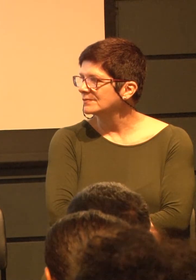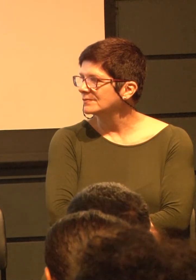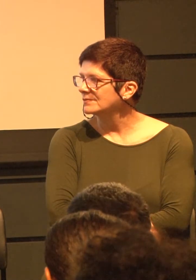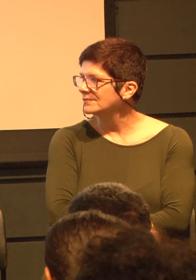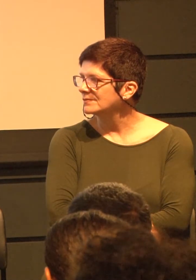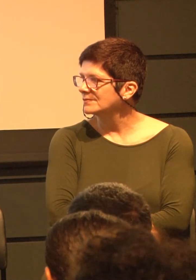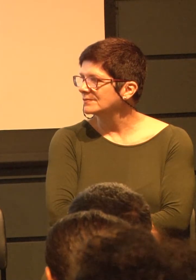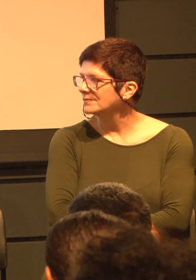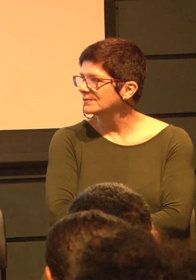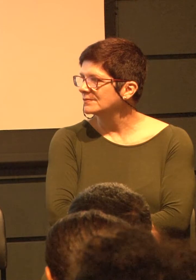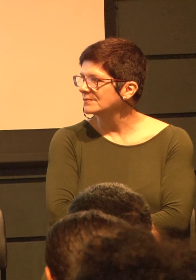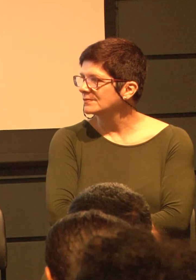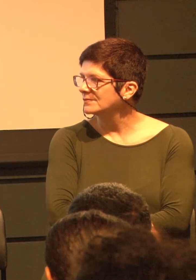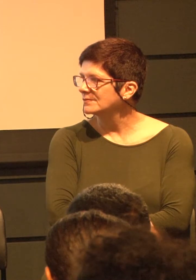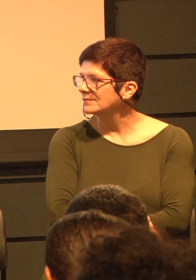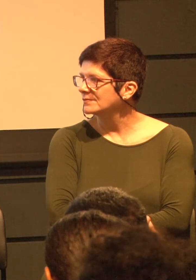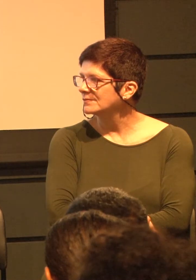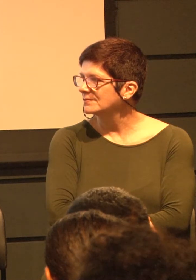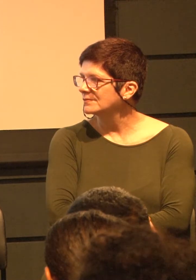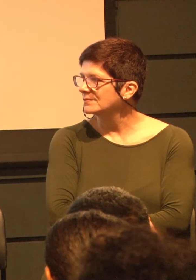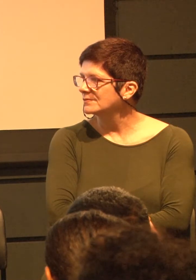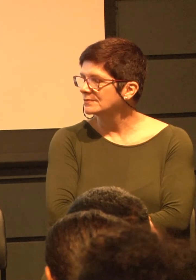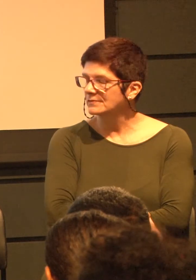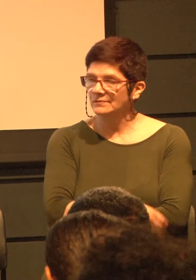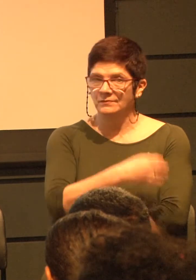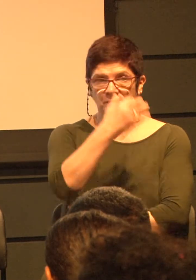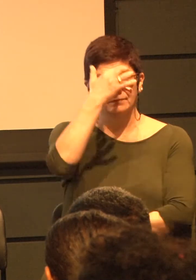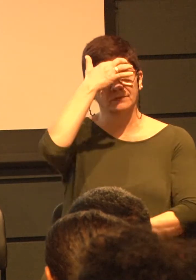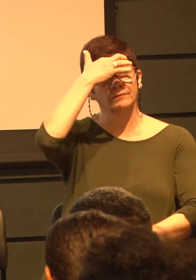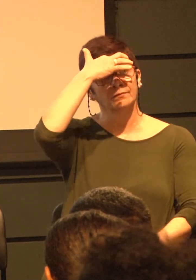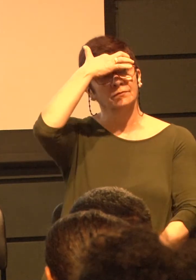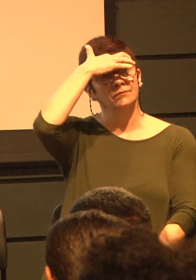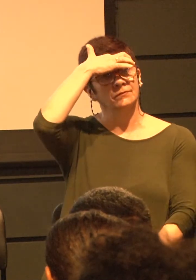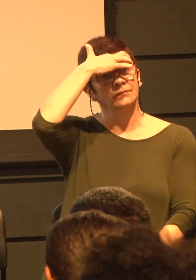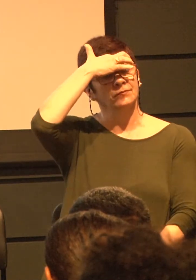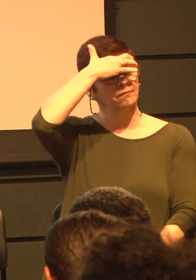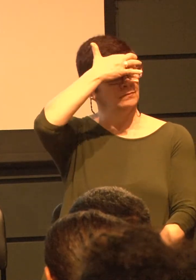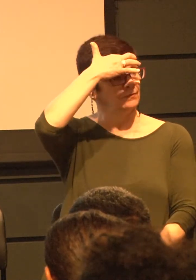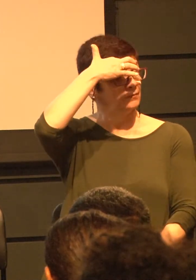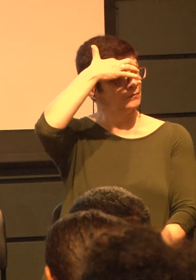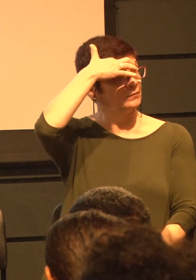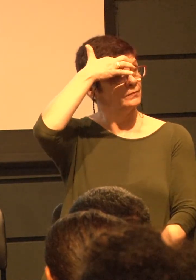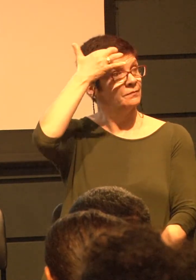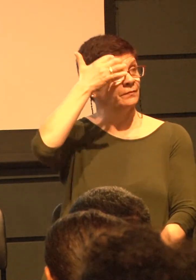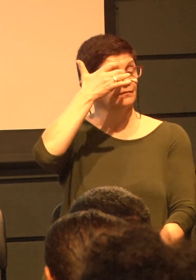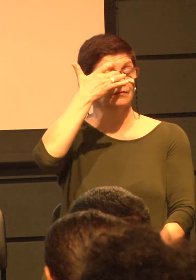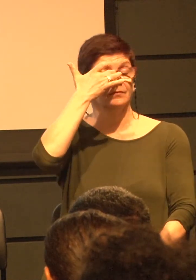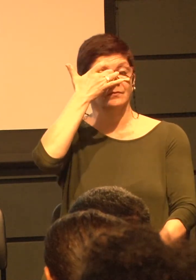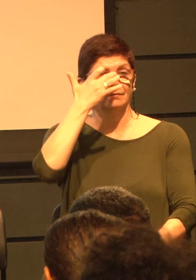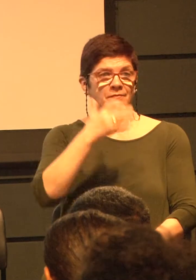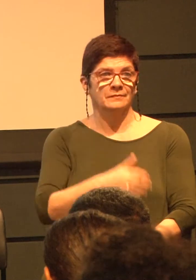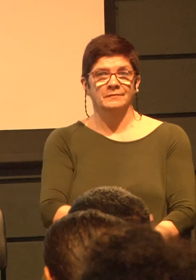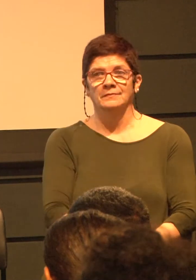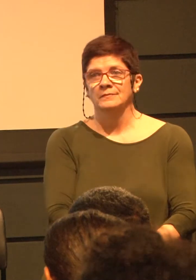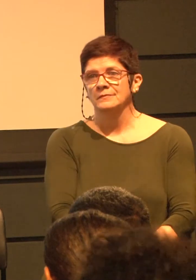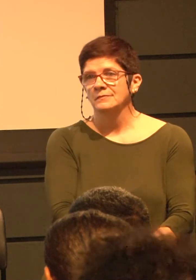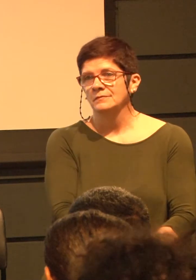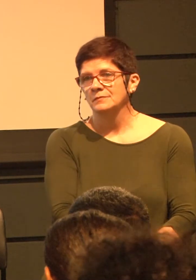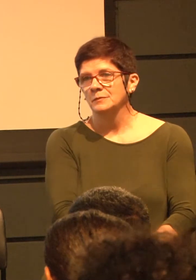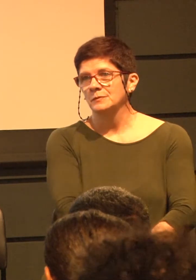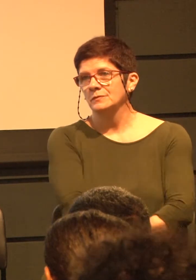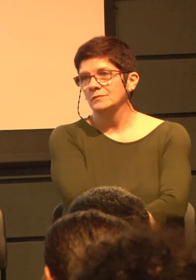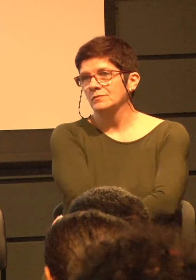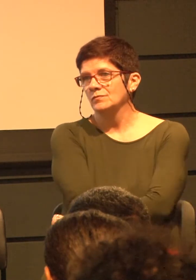torno da ação da produção em trajetórias artísticas pautadas em pesquisa. Tentando resumir aqui, então, muitos anos.